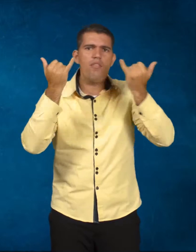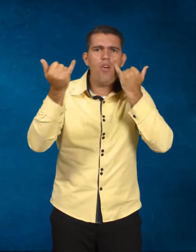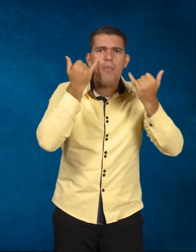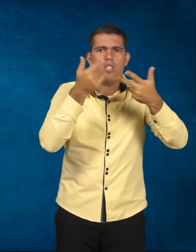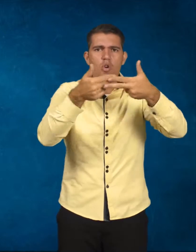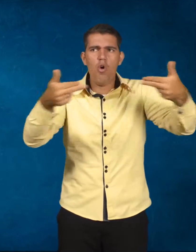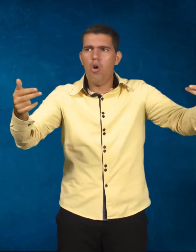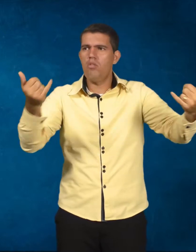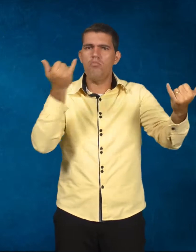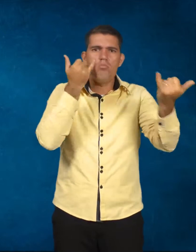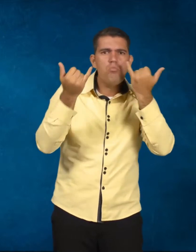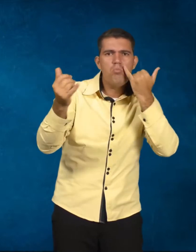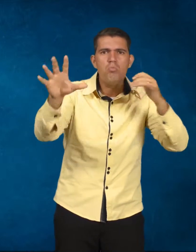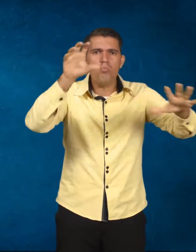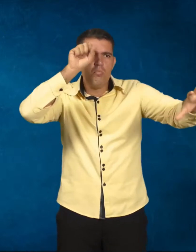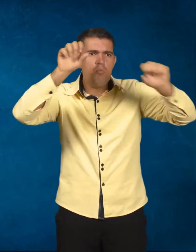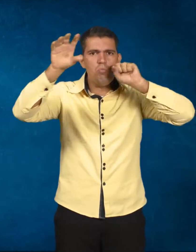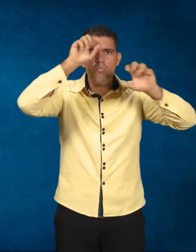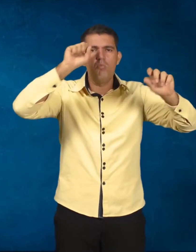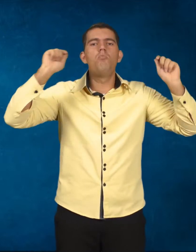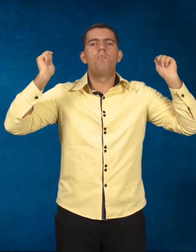através desses recursos.